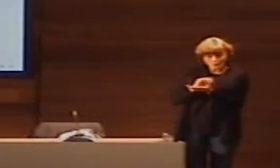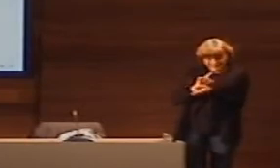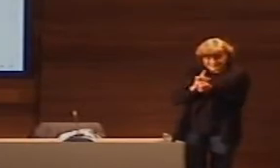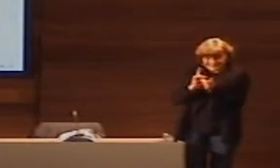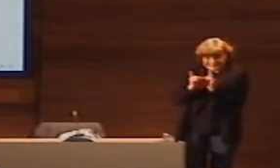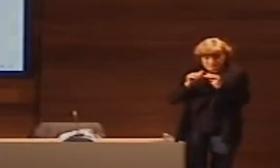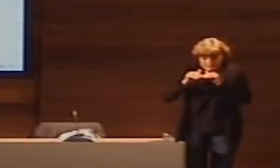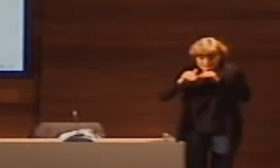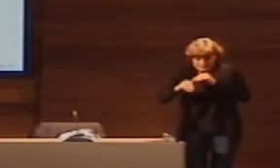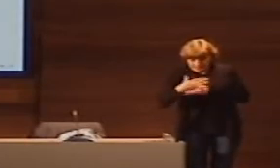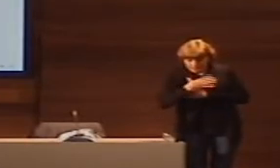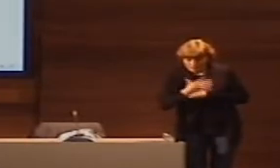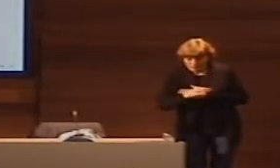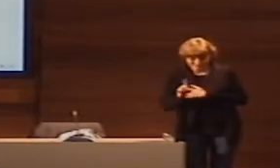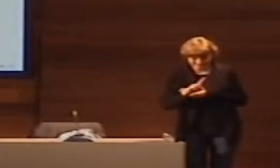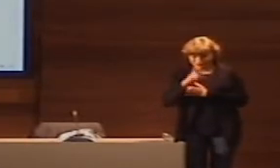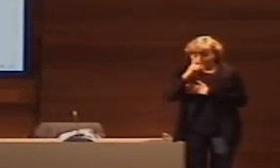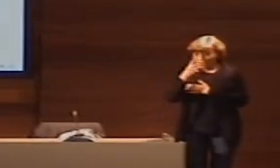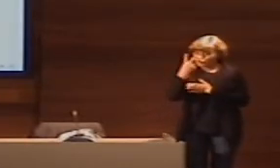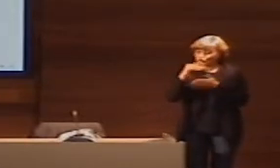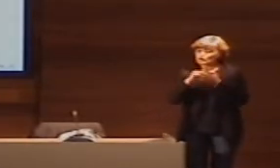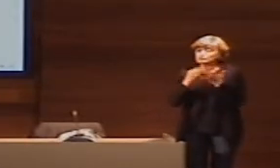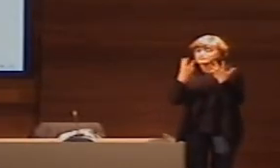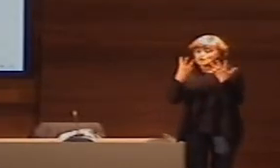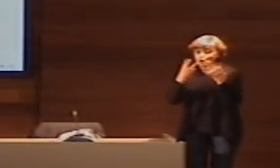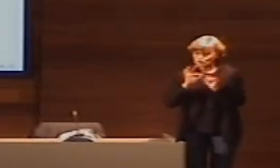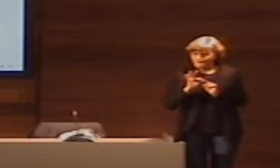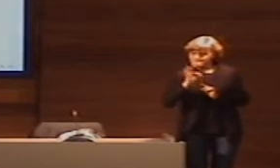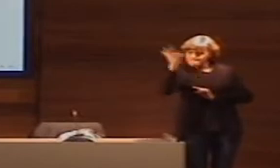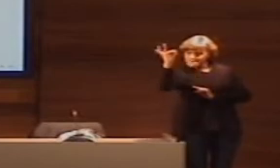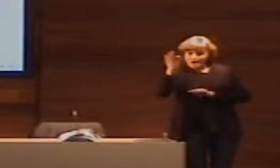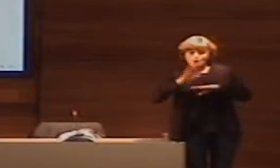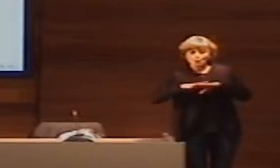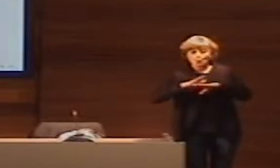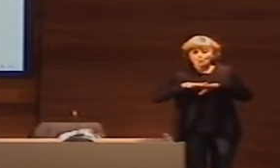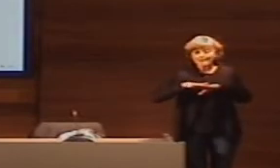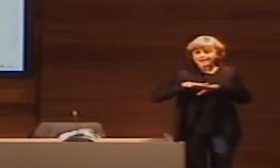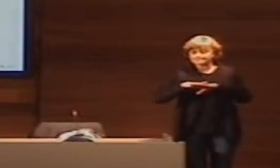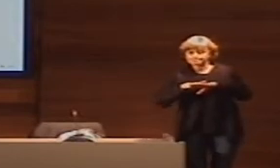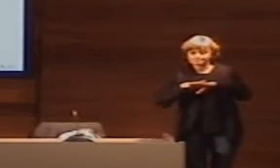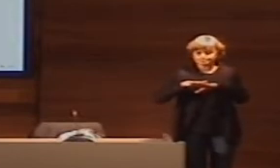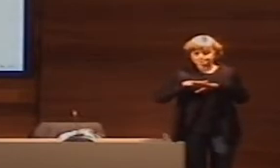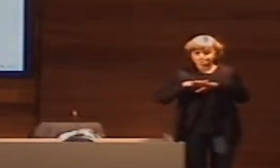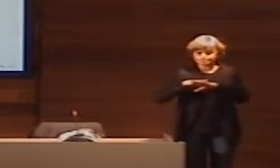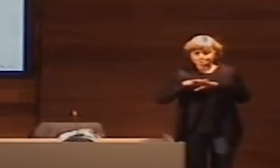significativo. El pico de 2008 es atribuible a cuestiones estadísticas más que a un cambio